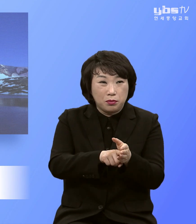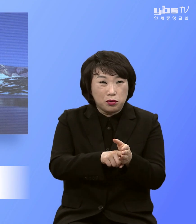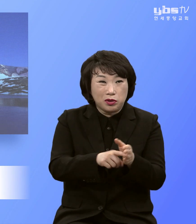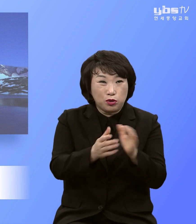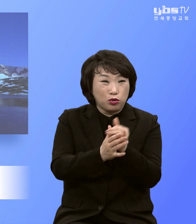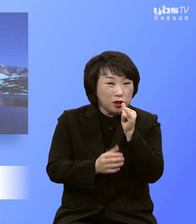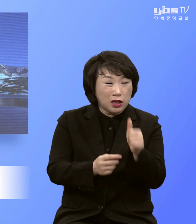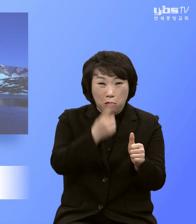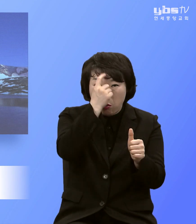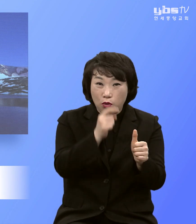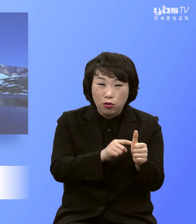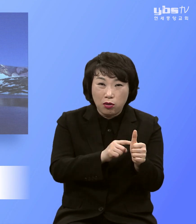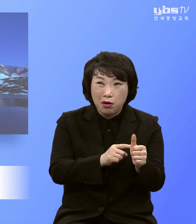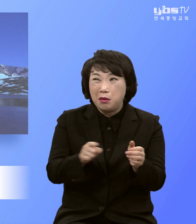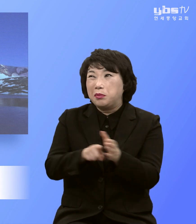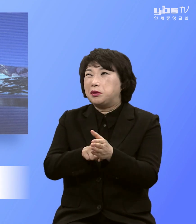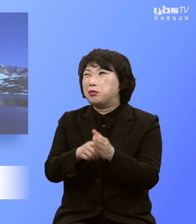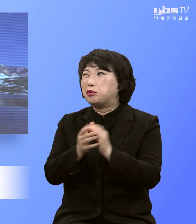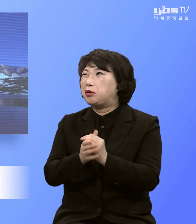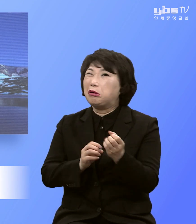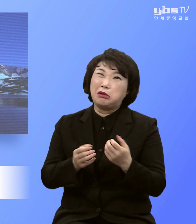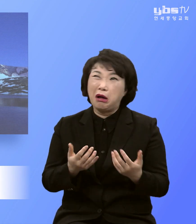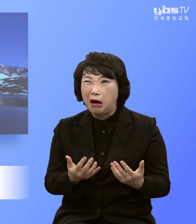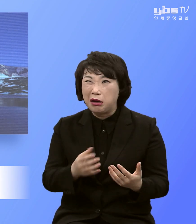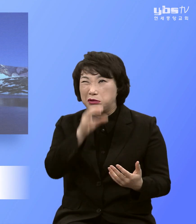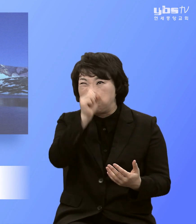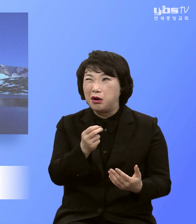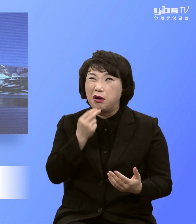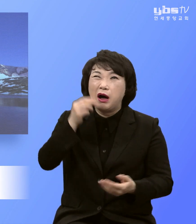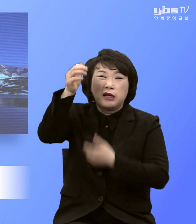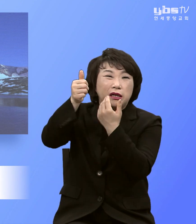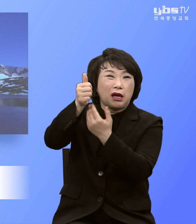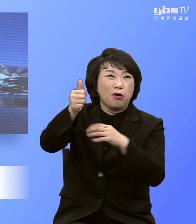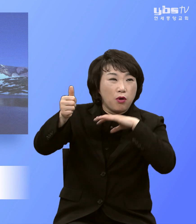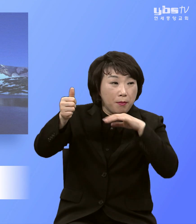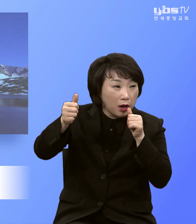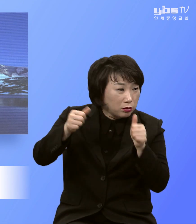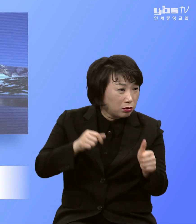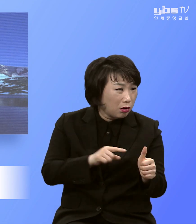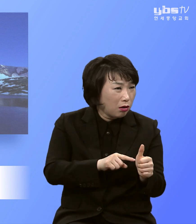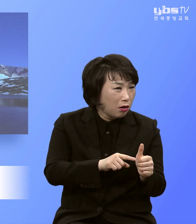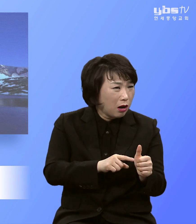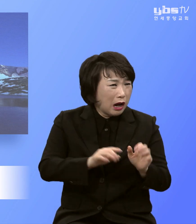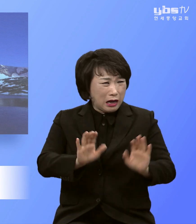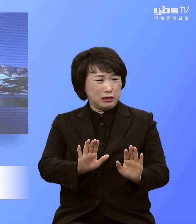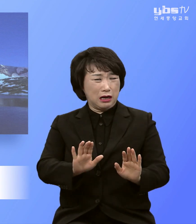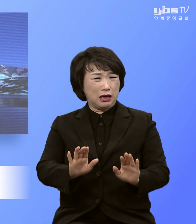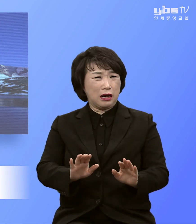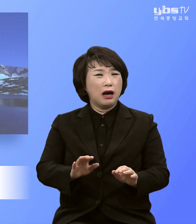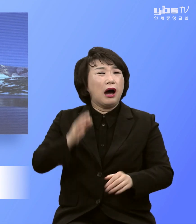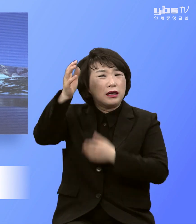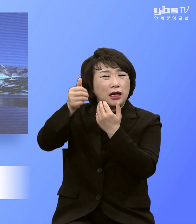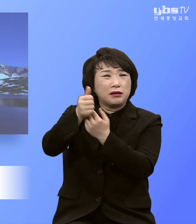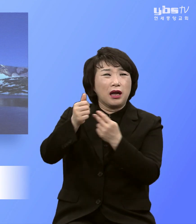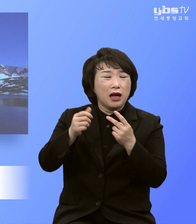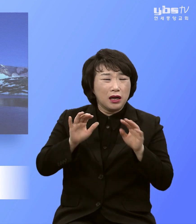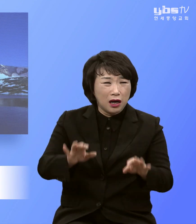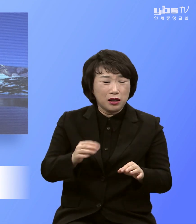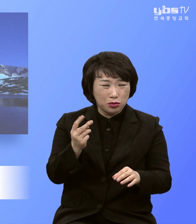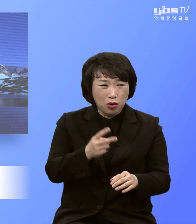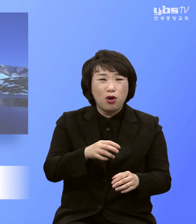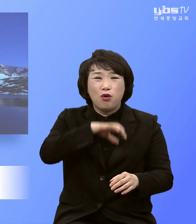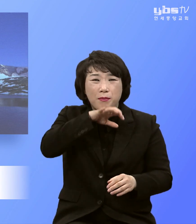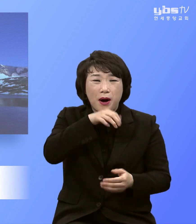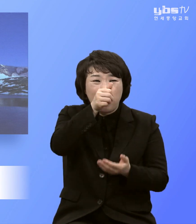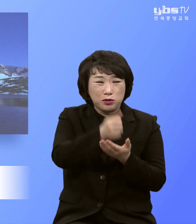주장하며 믿음으로 해도 되는 것도 없다고 하나님만 원망하게 만들어 하나님과 또 하나의 원망의